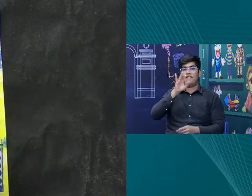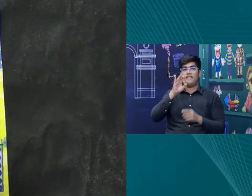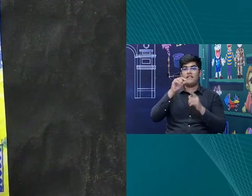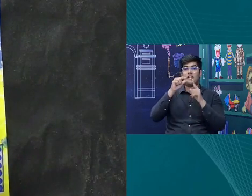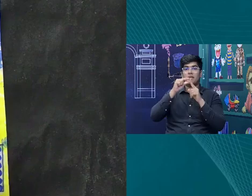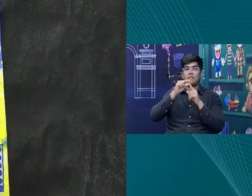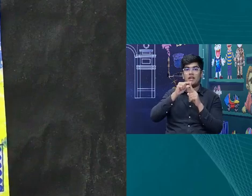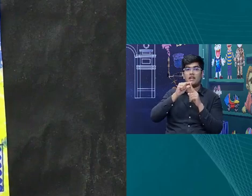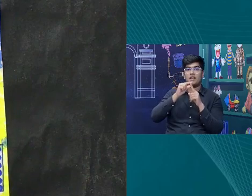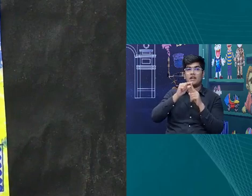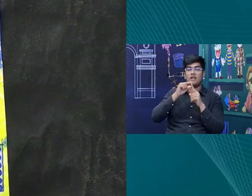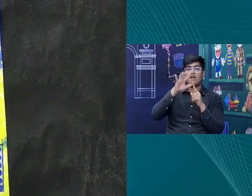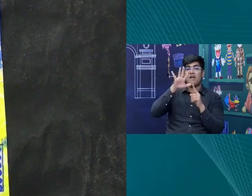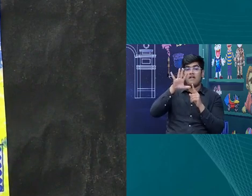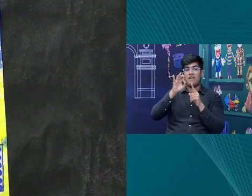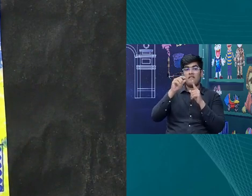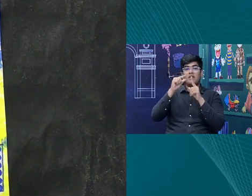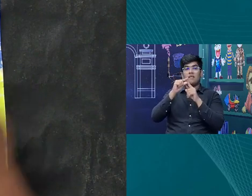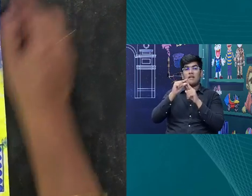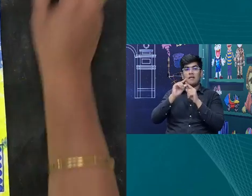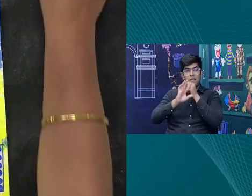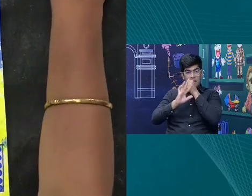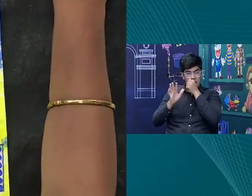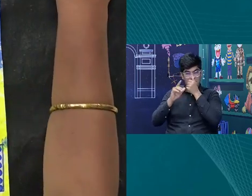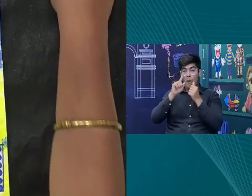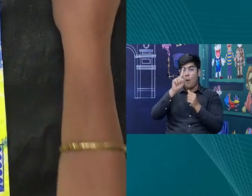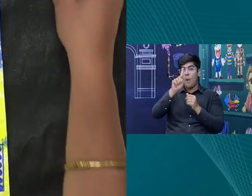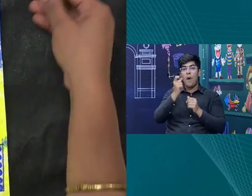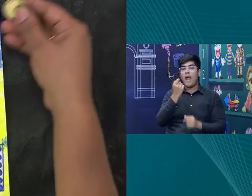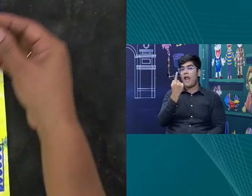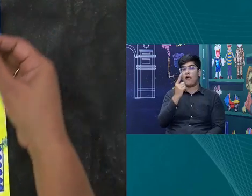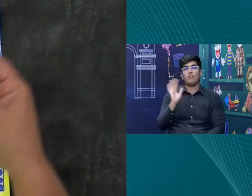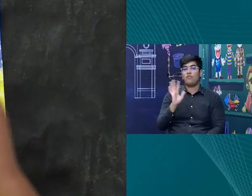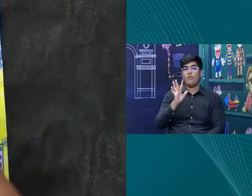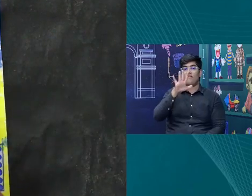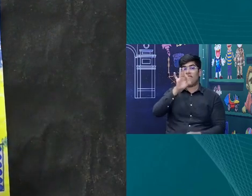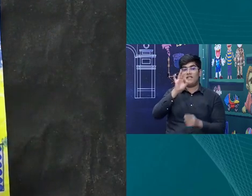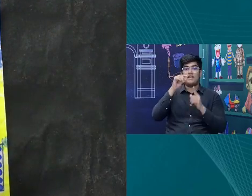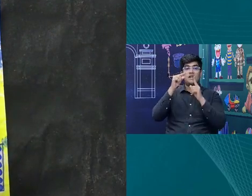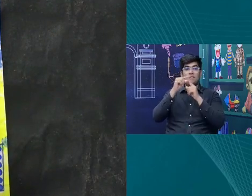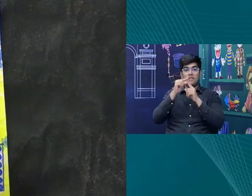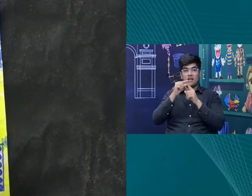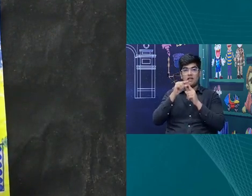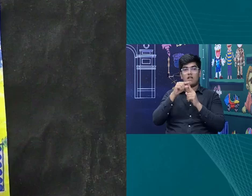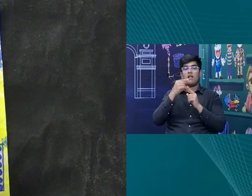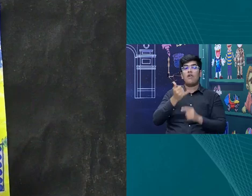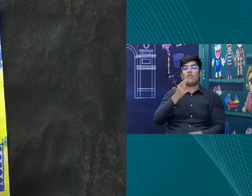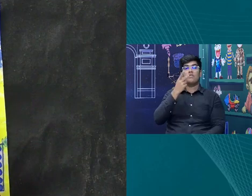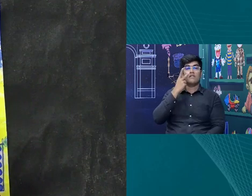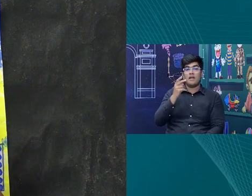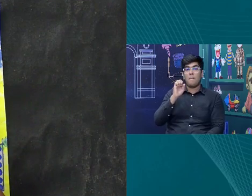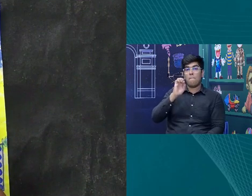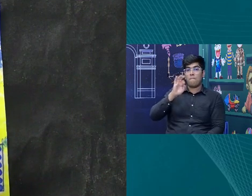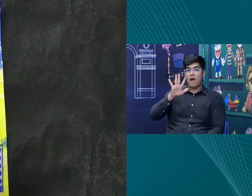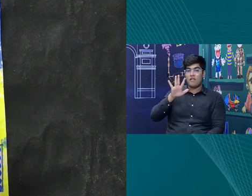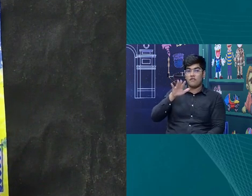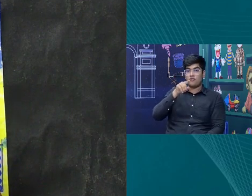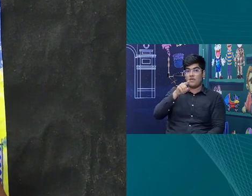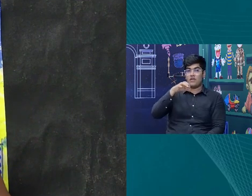कार्ड है ये सिर्फ पचास पैसे का है है ना पचास पैसा आपने देखा और ये देखो पांच रुपे में जो हम पचास